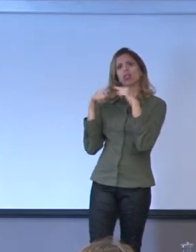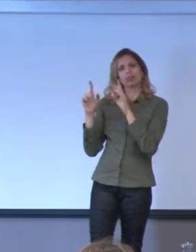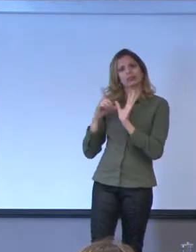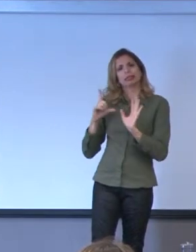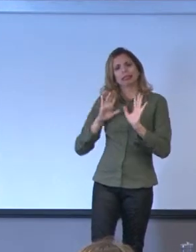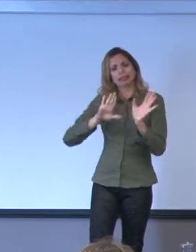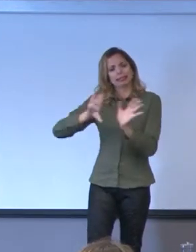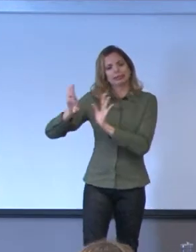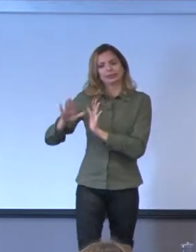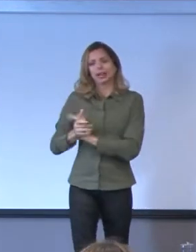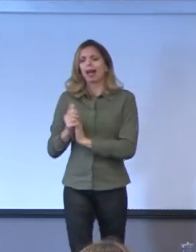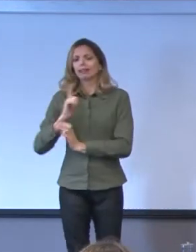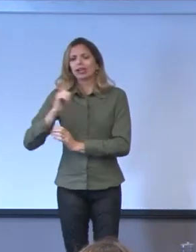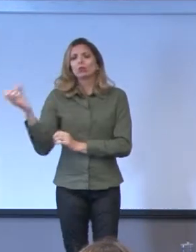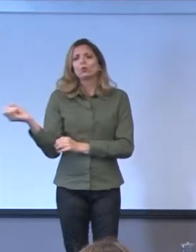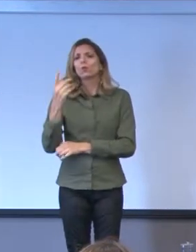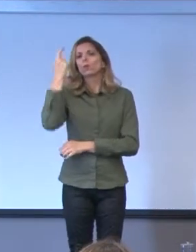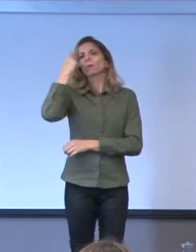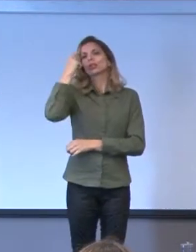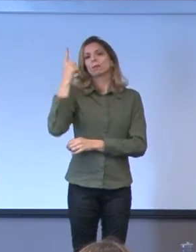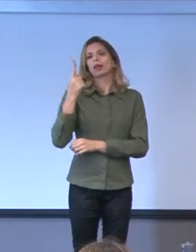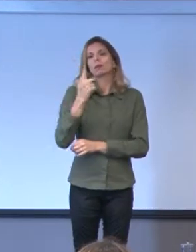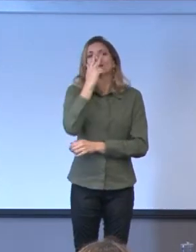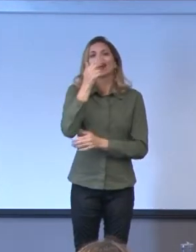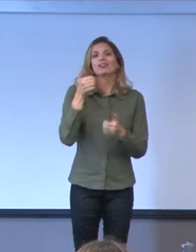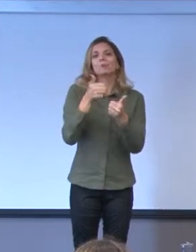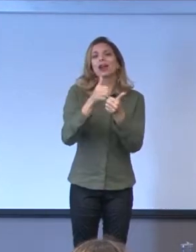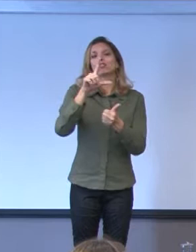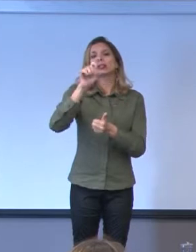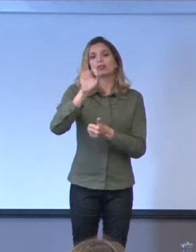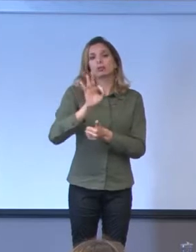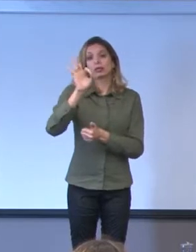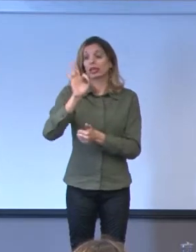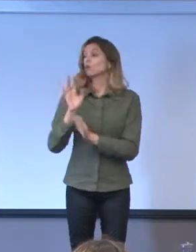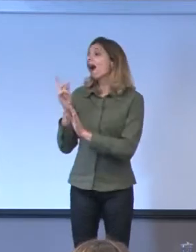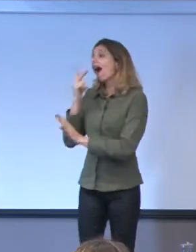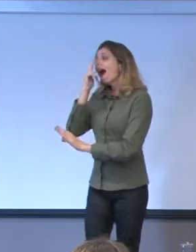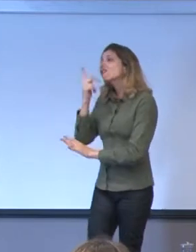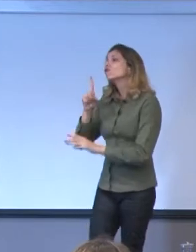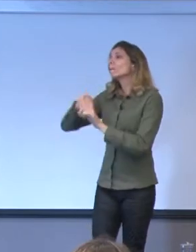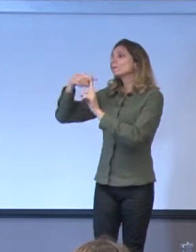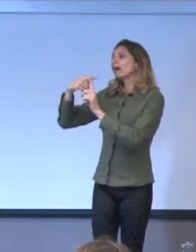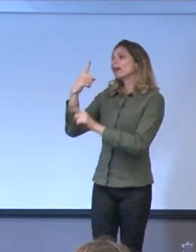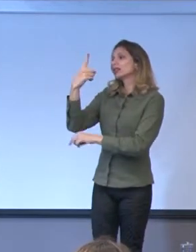nova projeção que se aproxima de 10%. Que isso dá mais de 15%, né?